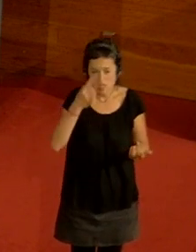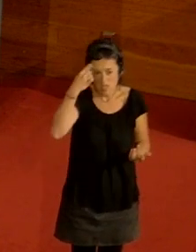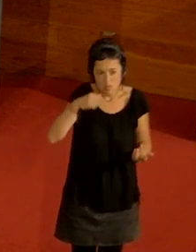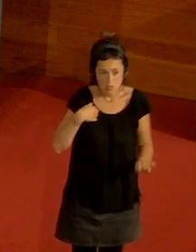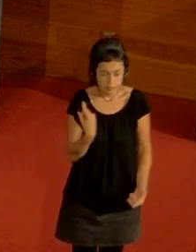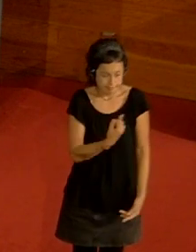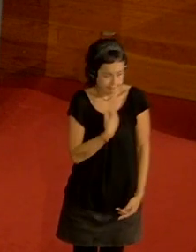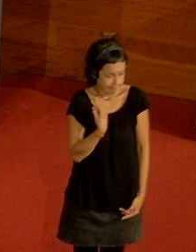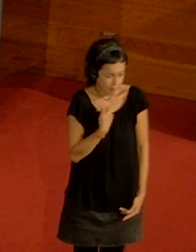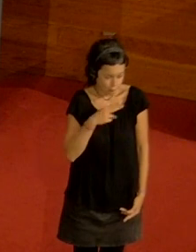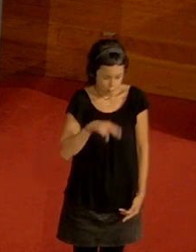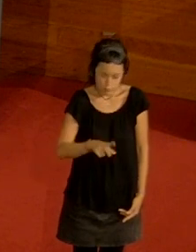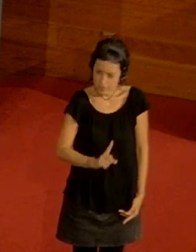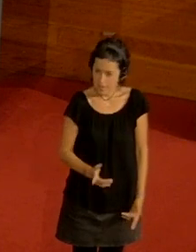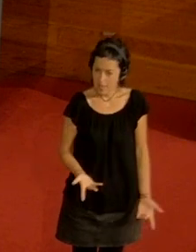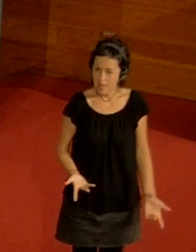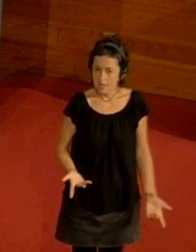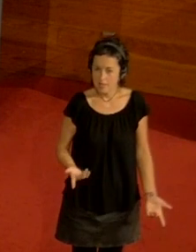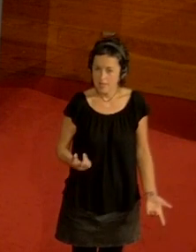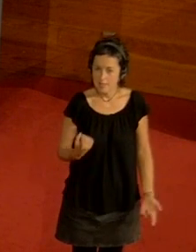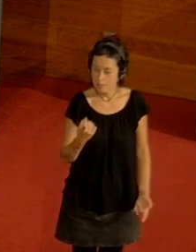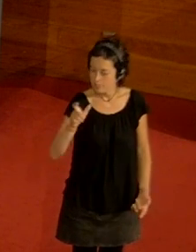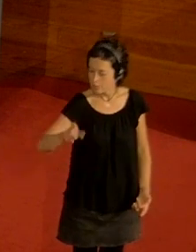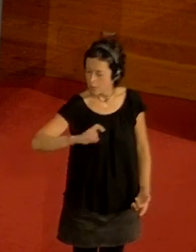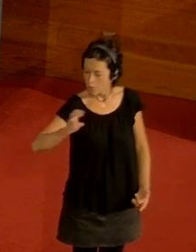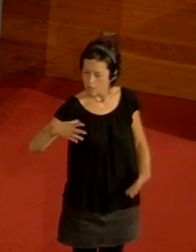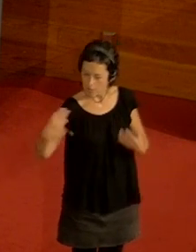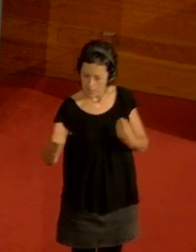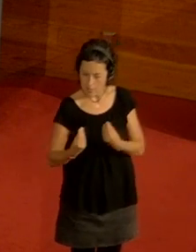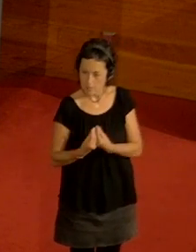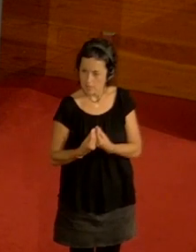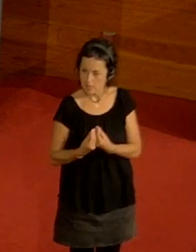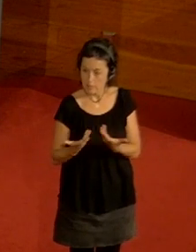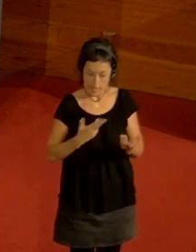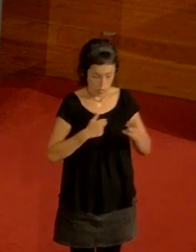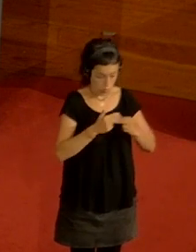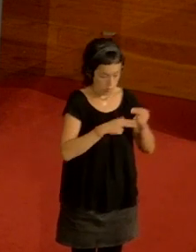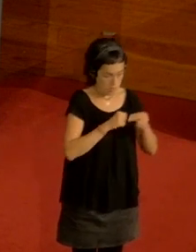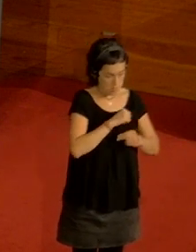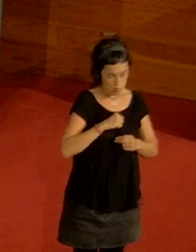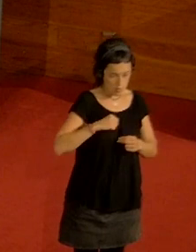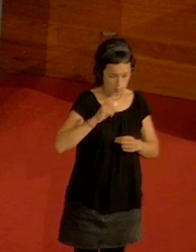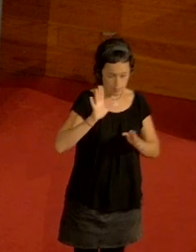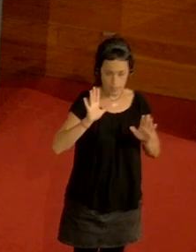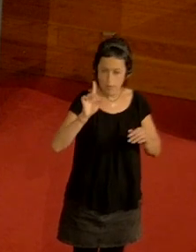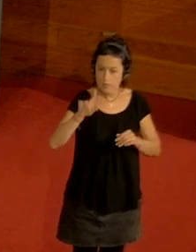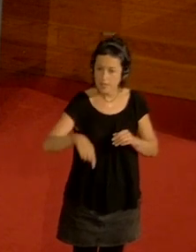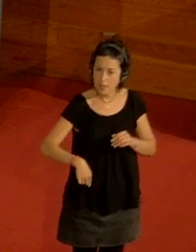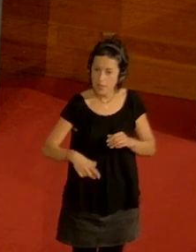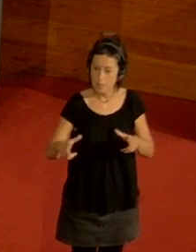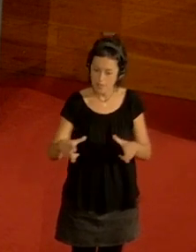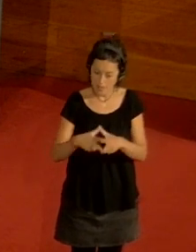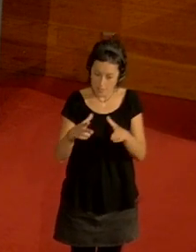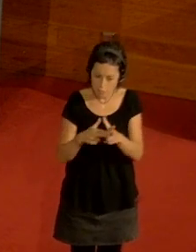que necesitamos a las otras personas eh Para construirnos individualmente pero también para construir y mejorar la